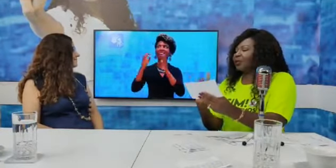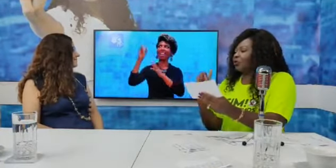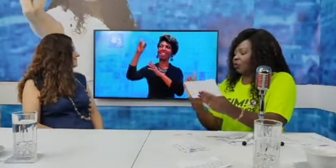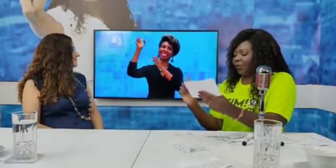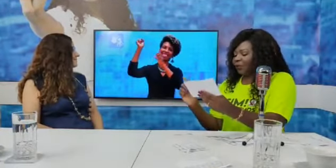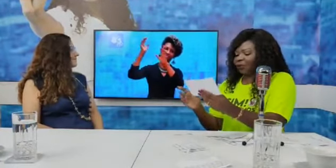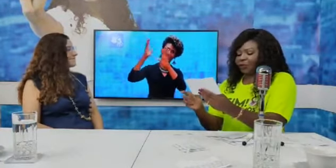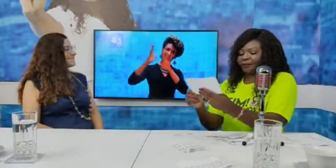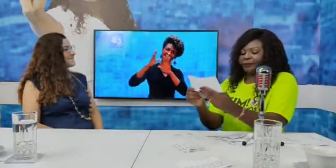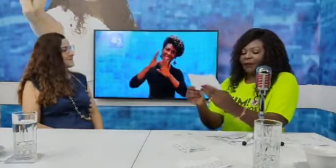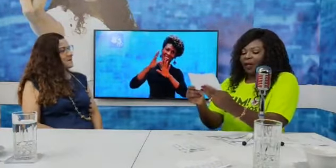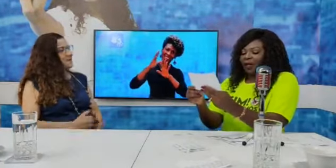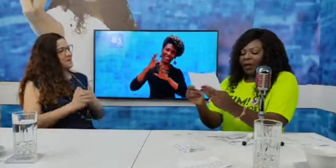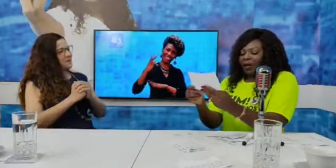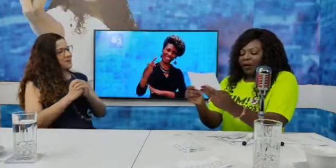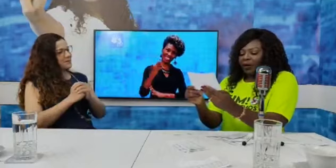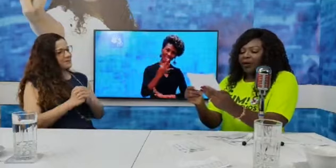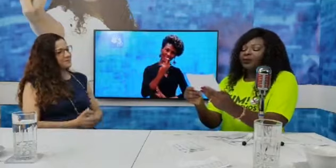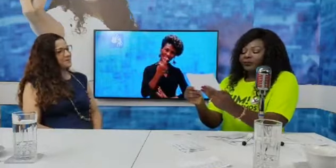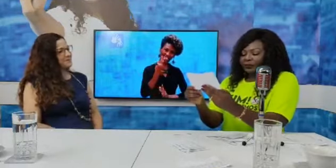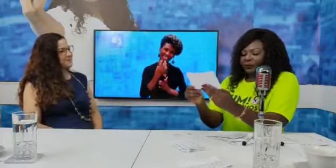abençoando a todas.